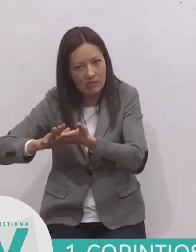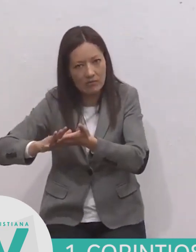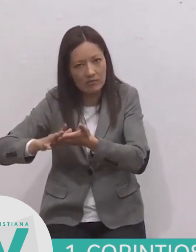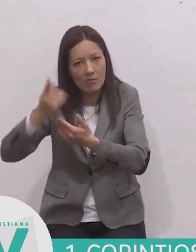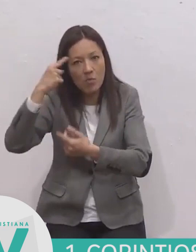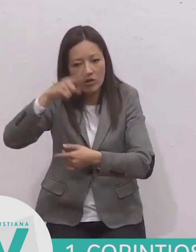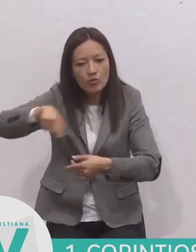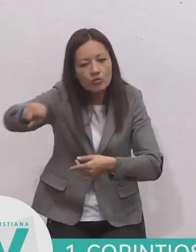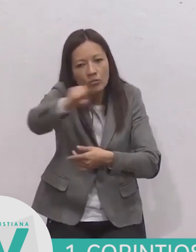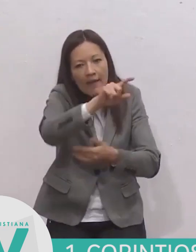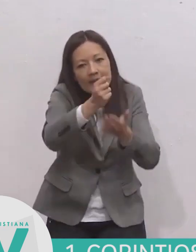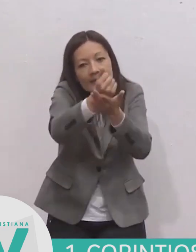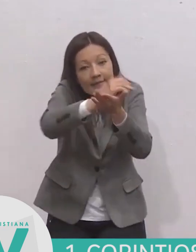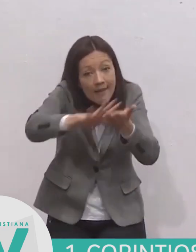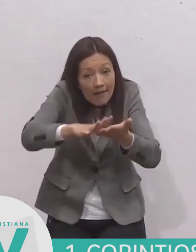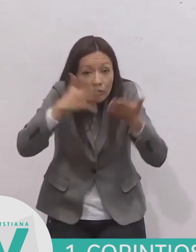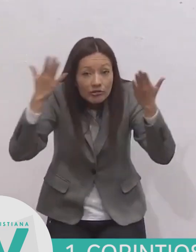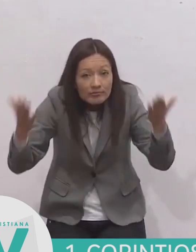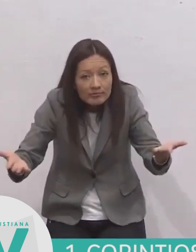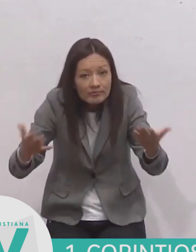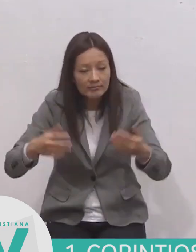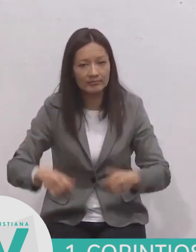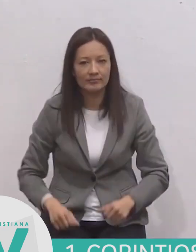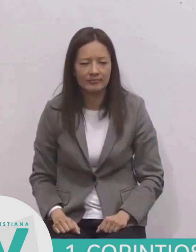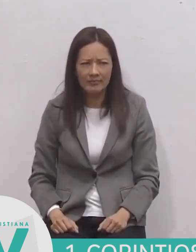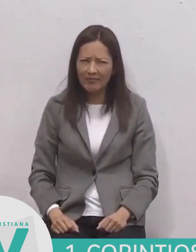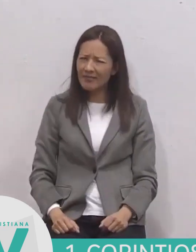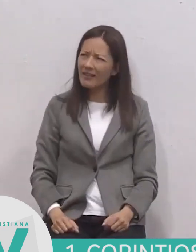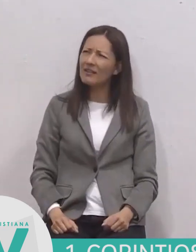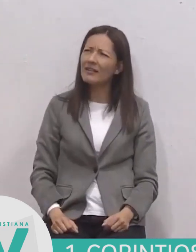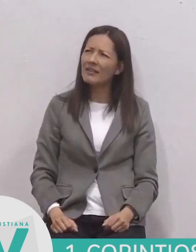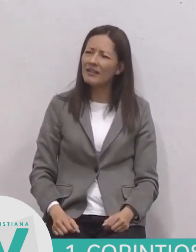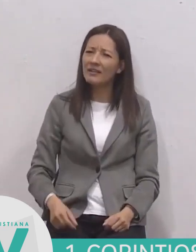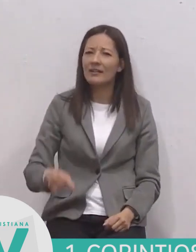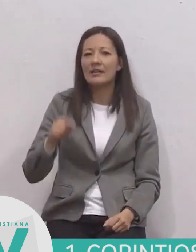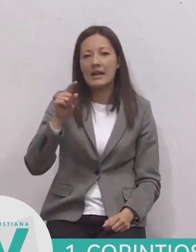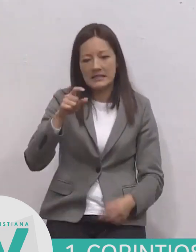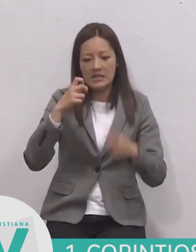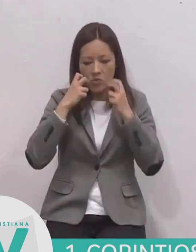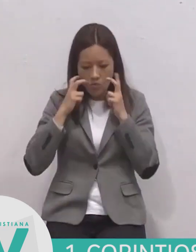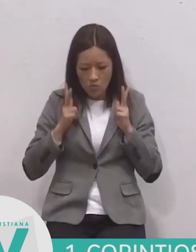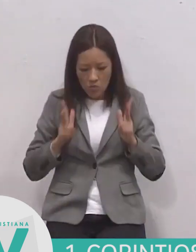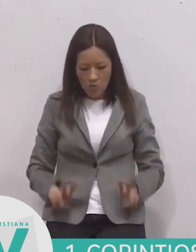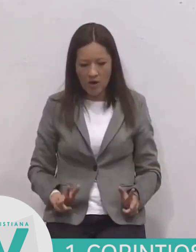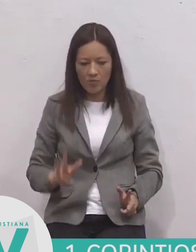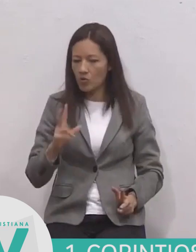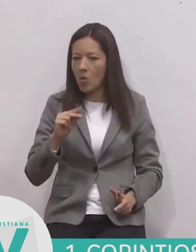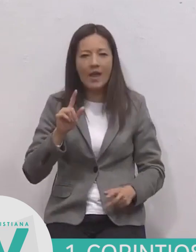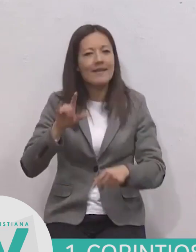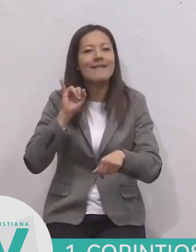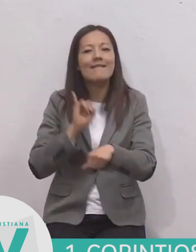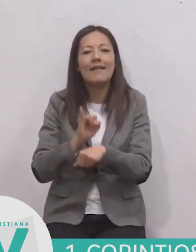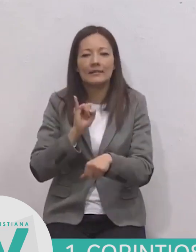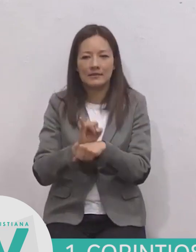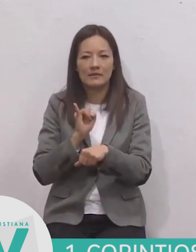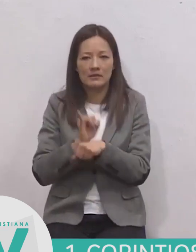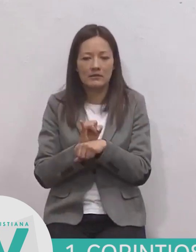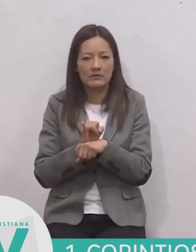ustedes también son santos. Aquí está hablando no del cuerpo, aquí, del cuerpo personal. Aquí está hablando de la iglesia.